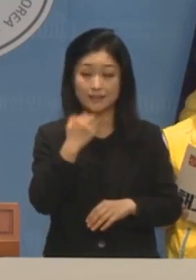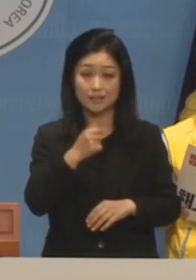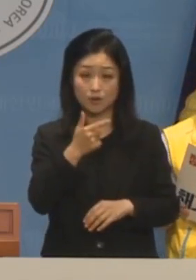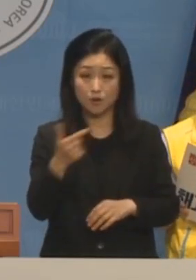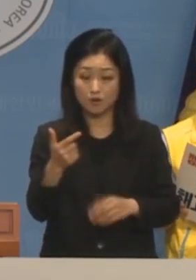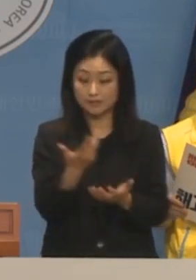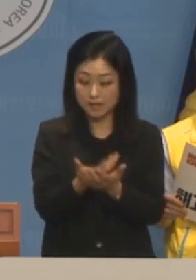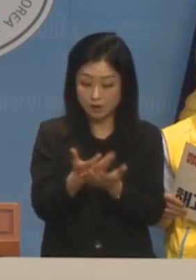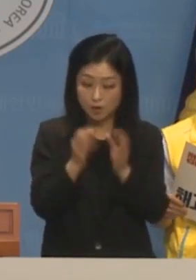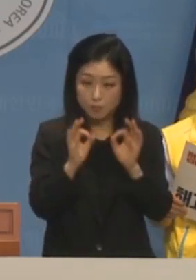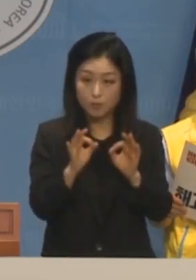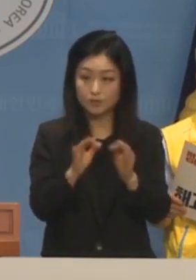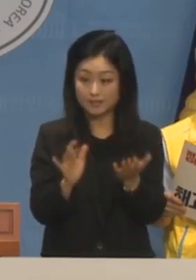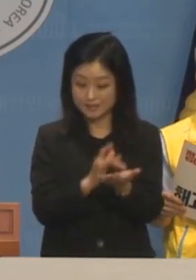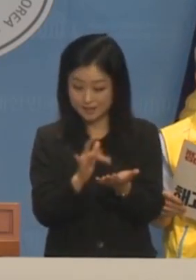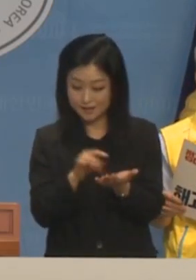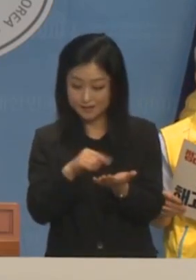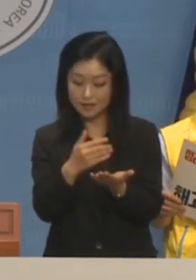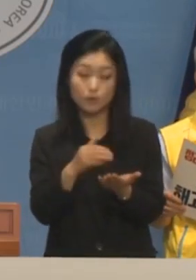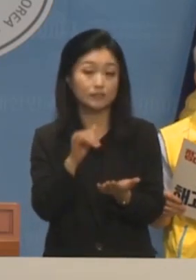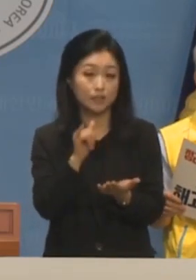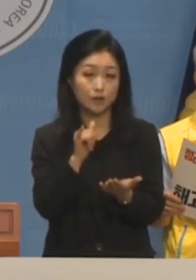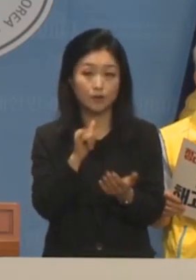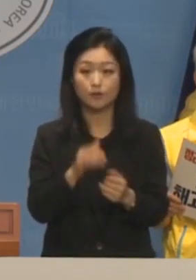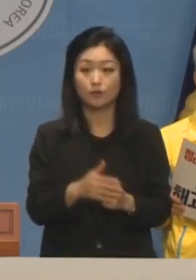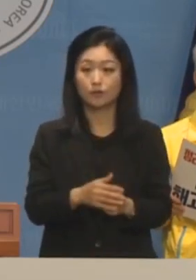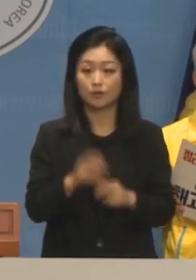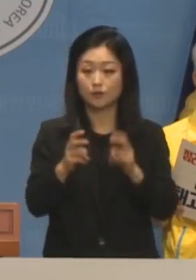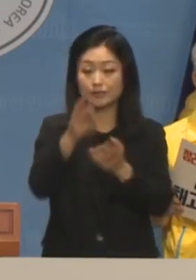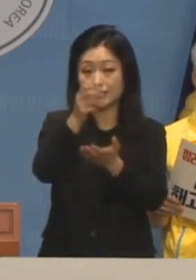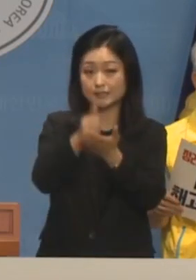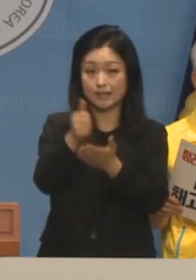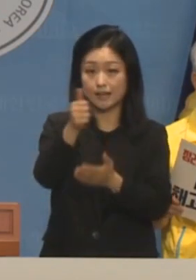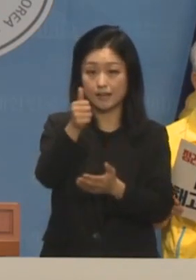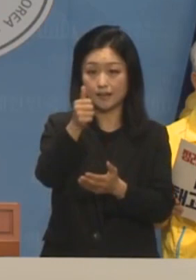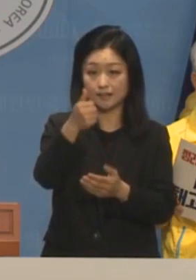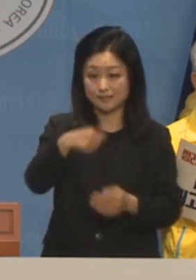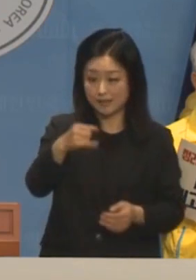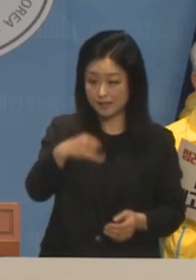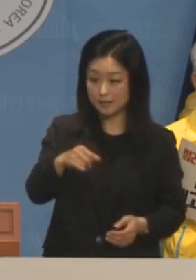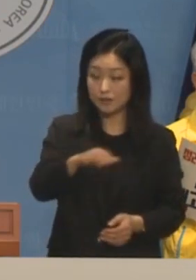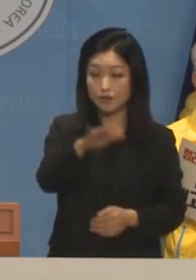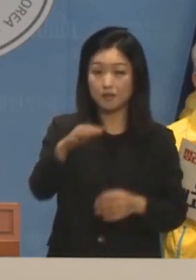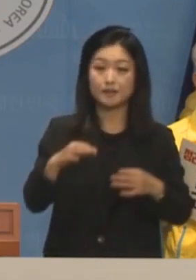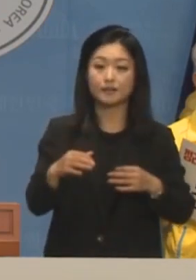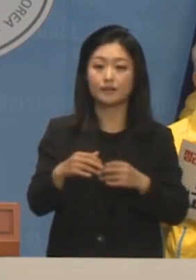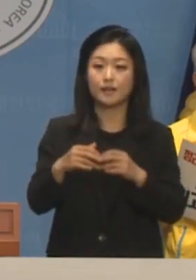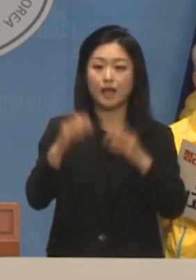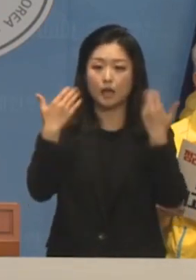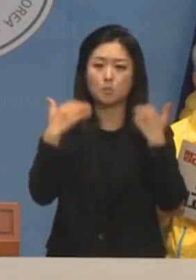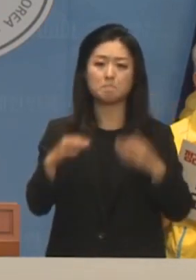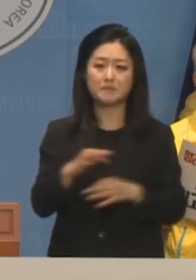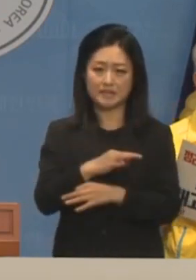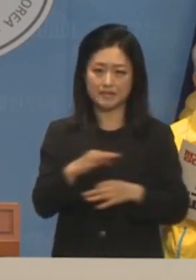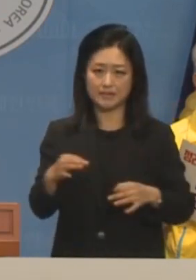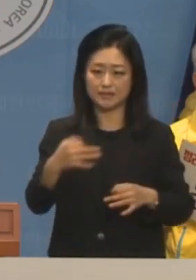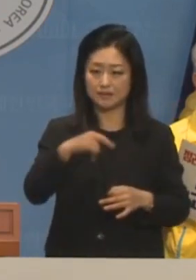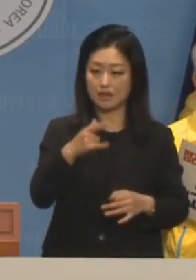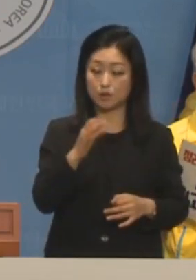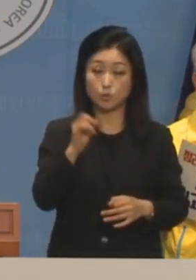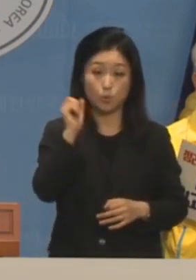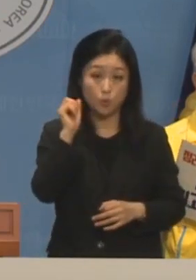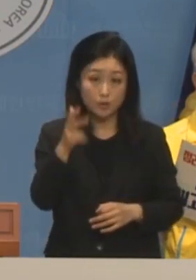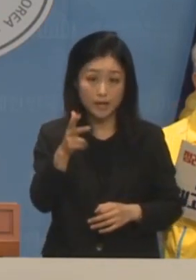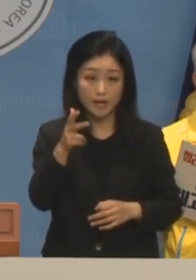나눠드린 자료에 보면 3쪽에 나와 있고요. 그리고 주명건 3대 일가가 그 사학 비리와 함께 세종호텔에